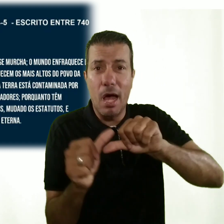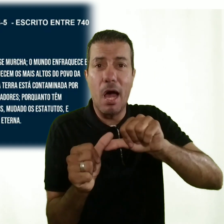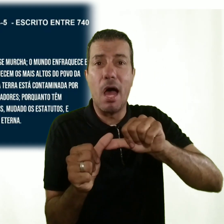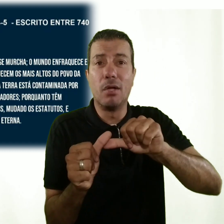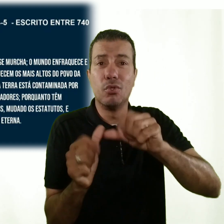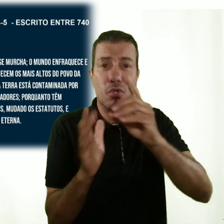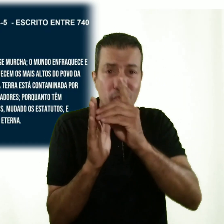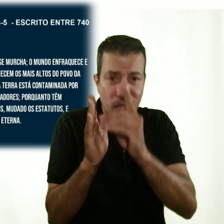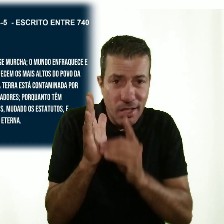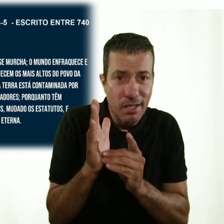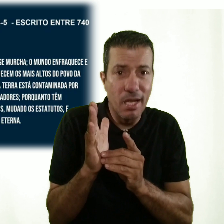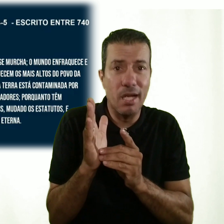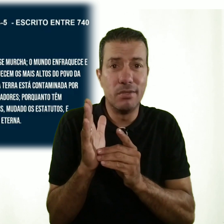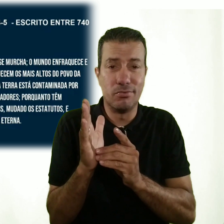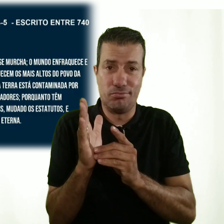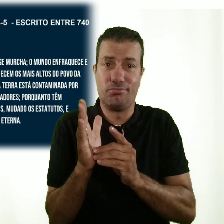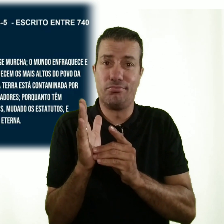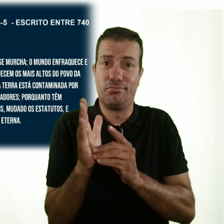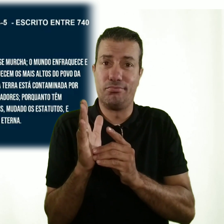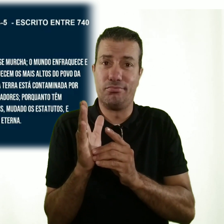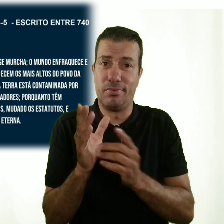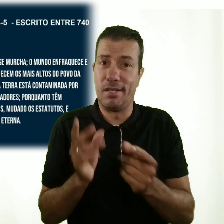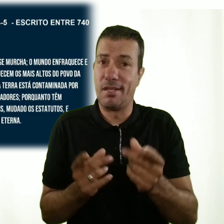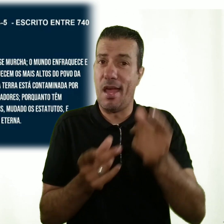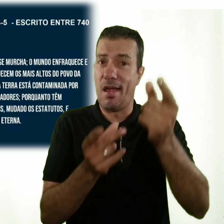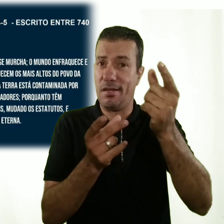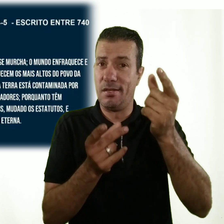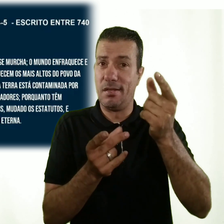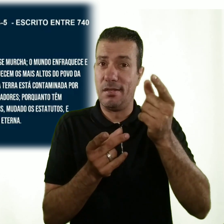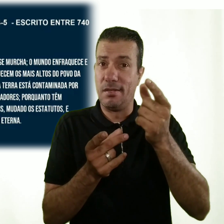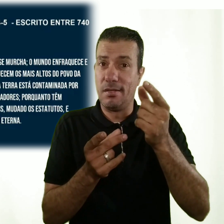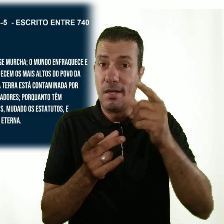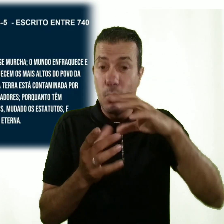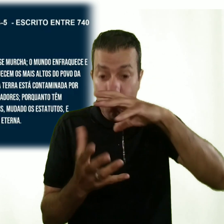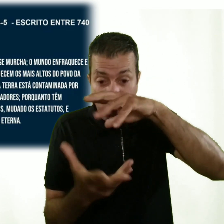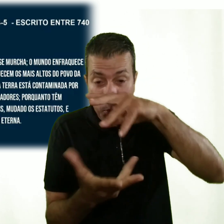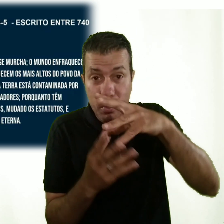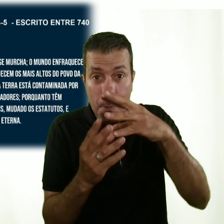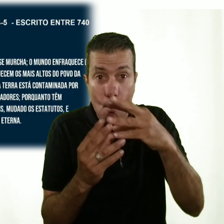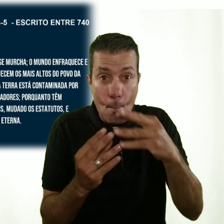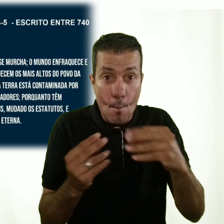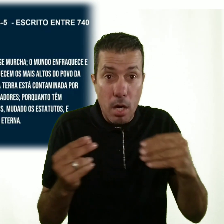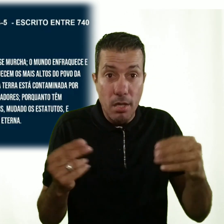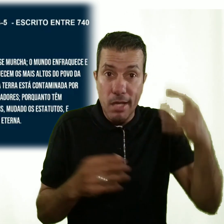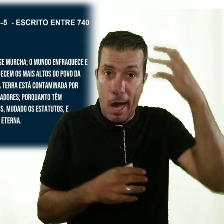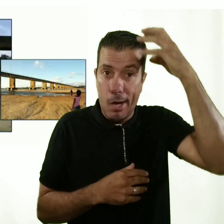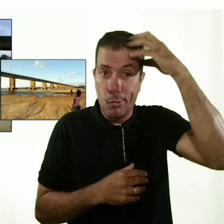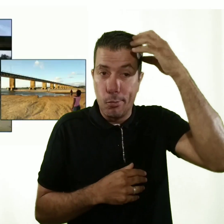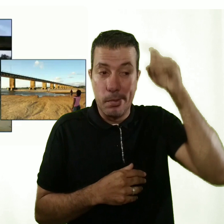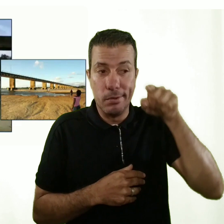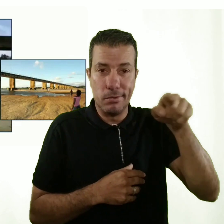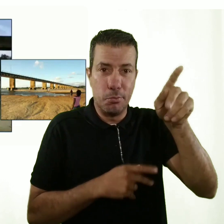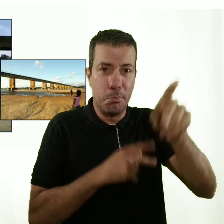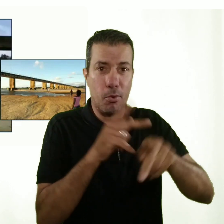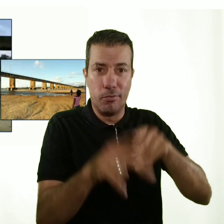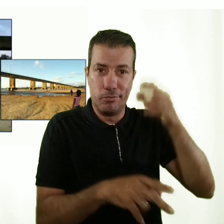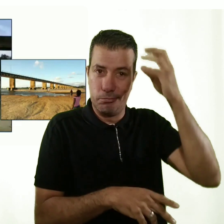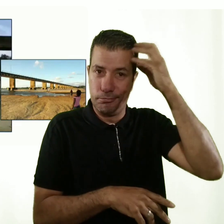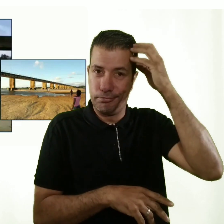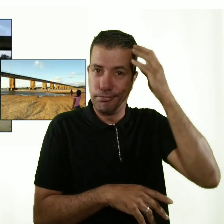coisas importantes aqui. Aqui está dizendo assim, que a terra vai murchar e a culpa é dos moradores. Olha isso